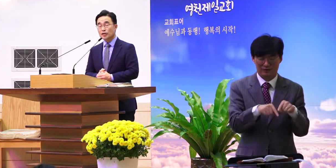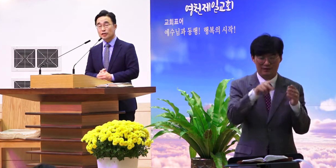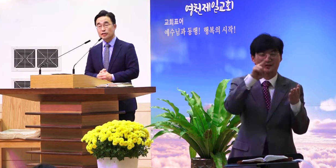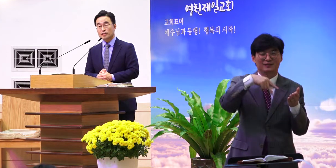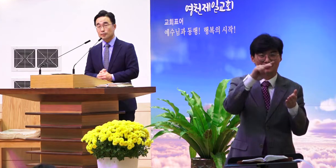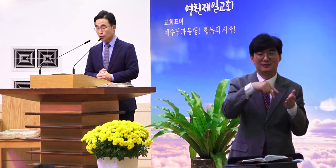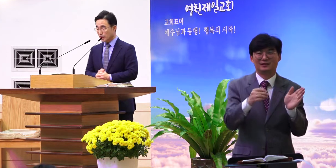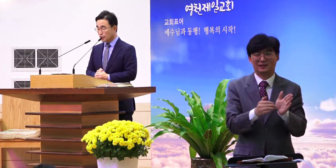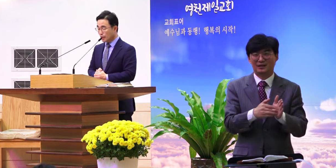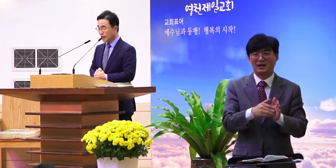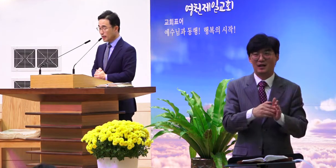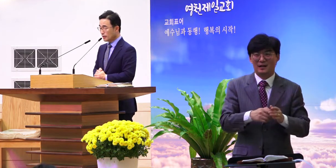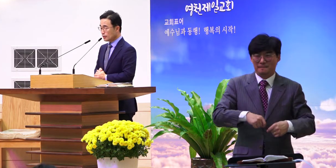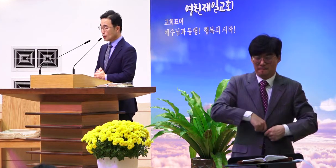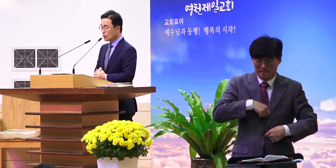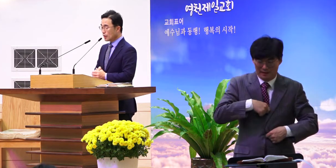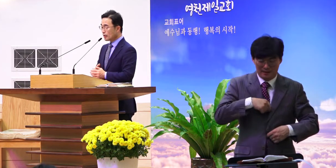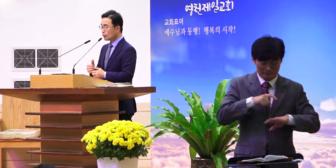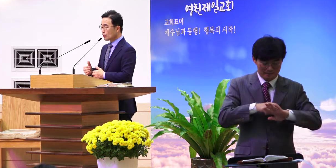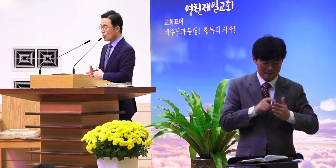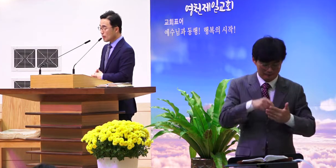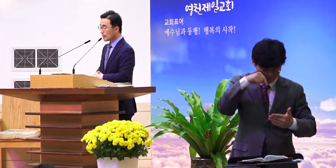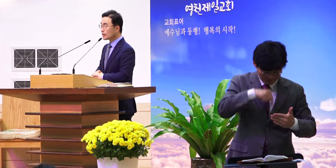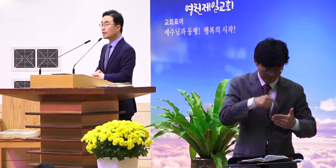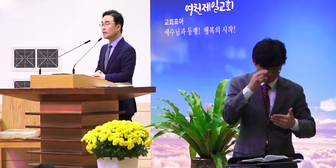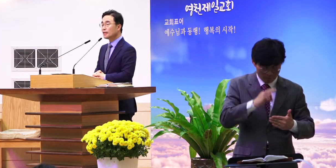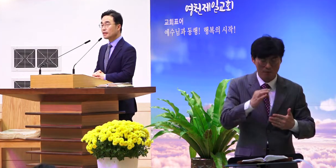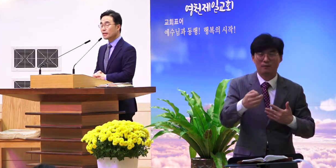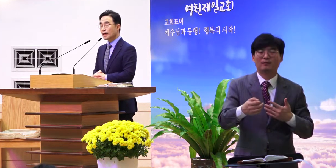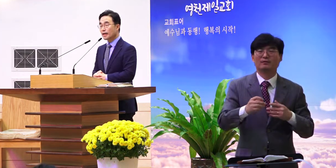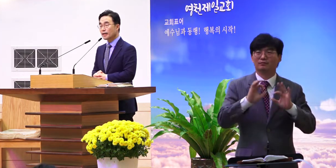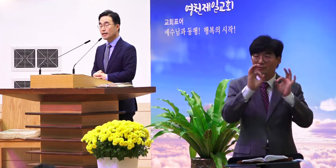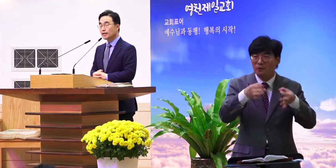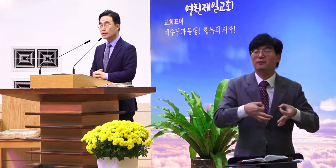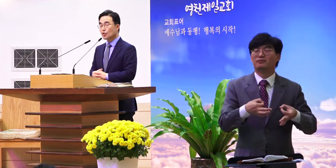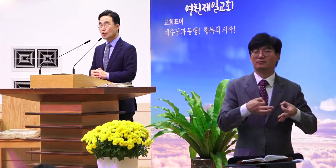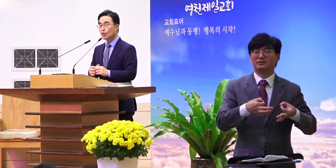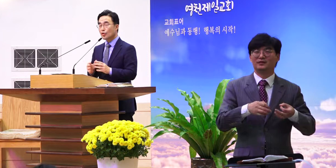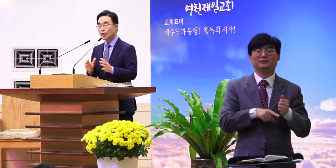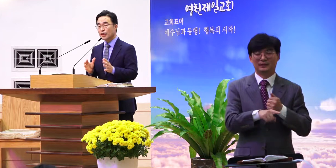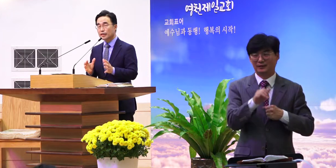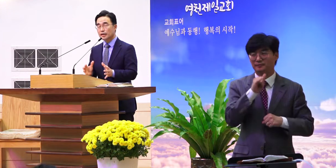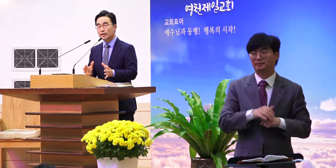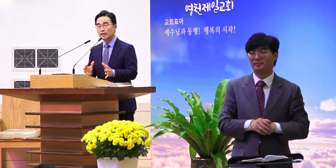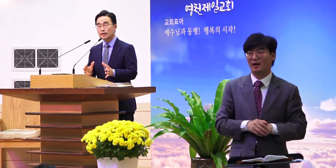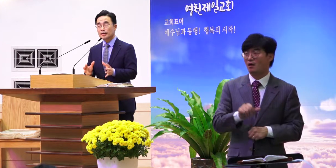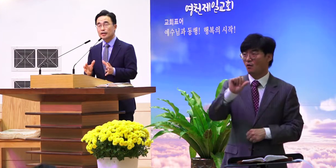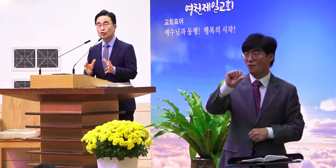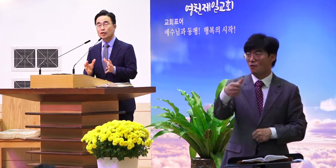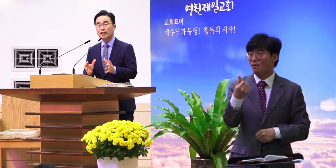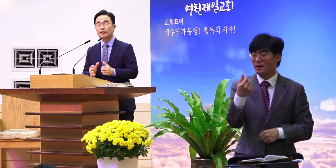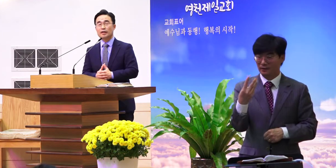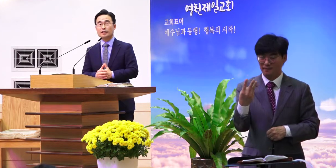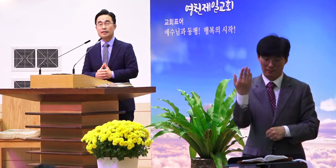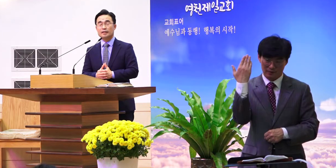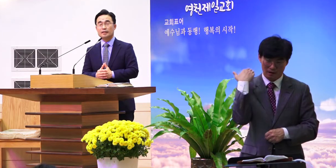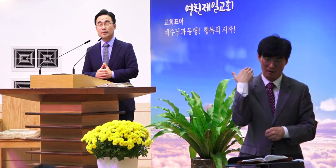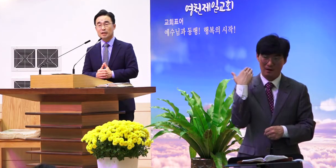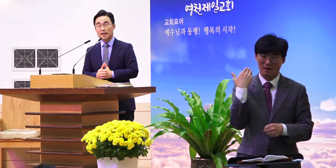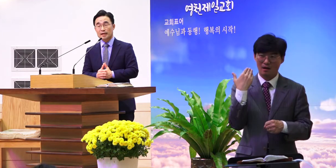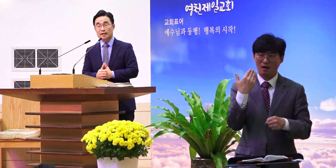500여 년 전 16세기 초에 종교개혁 운동이 활발하던 그때에 종교개혁을